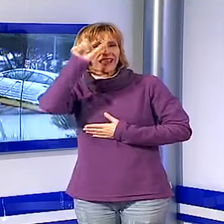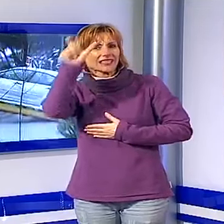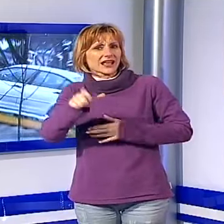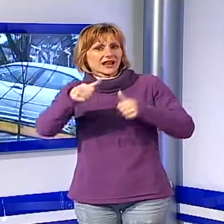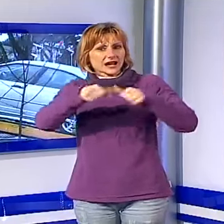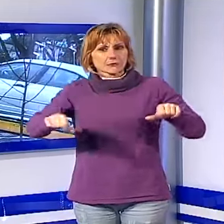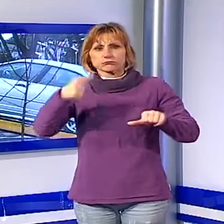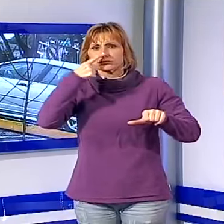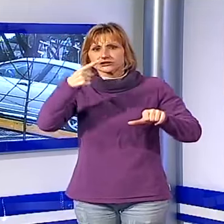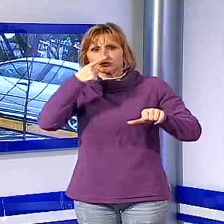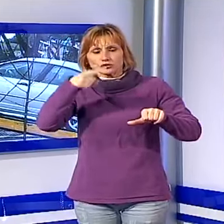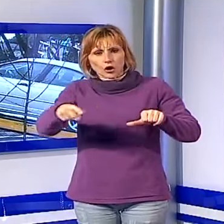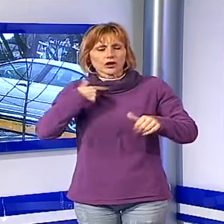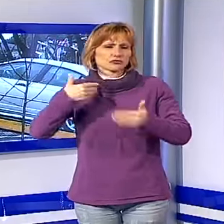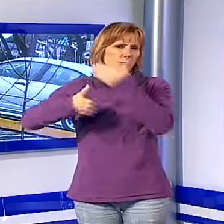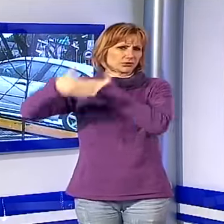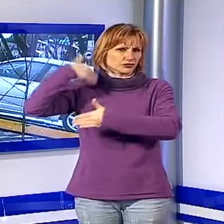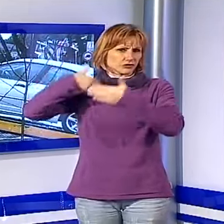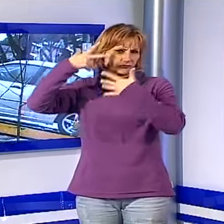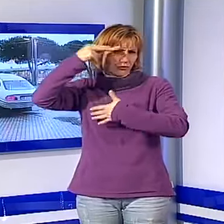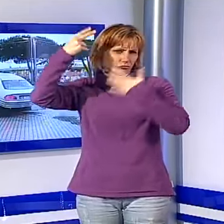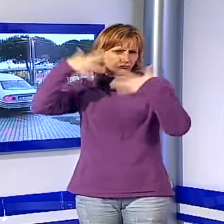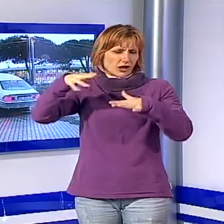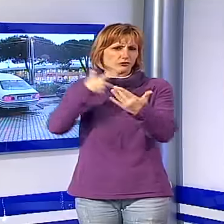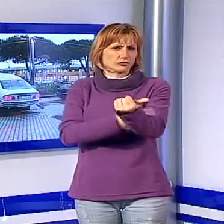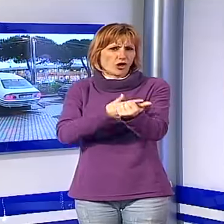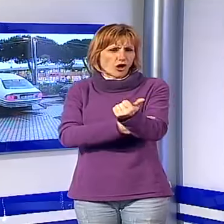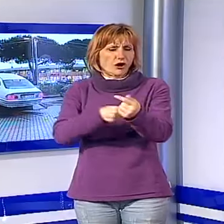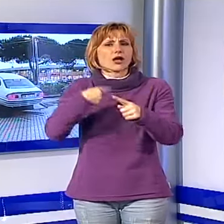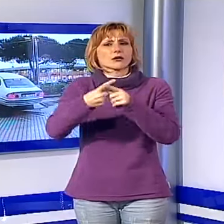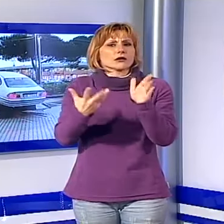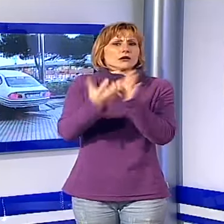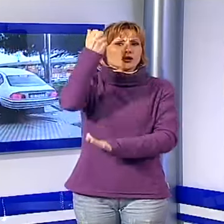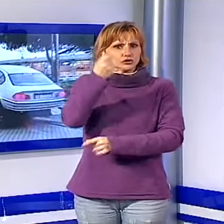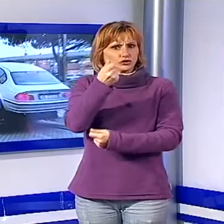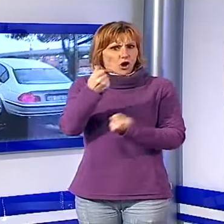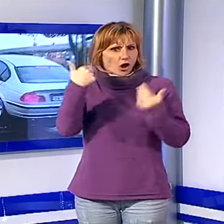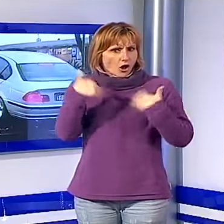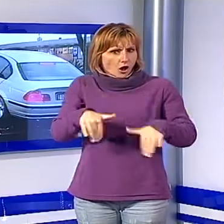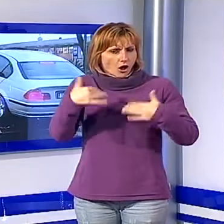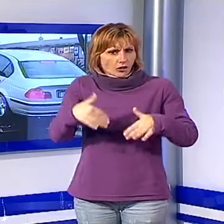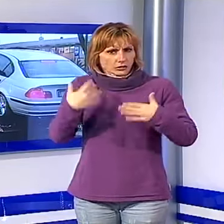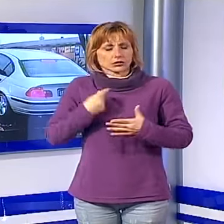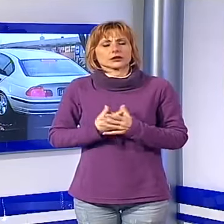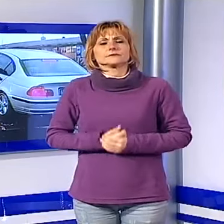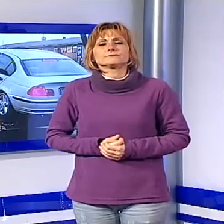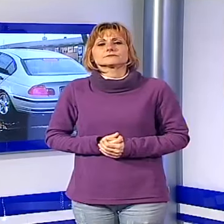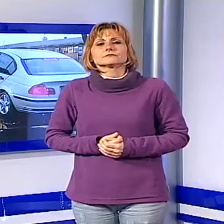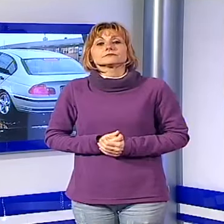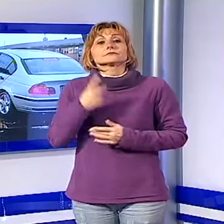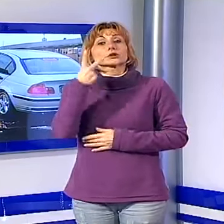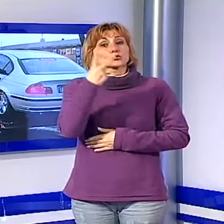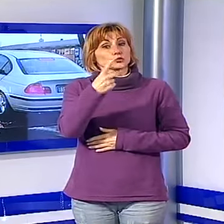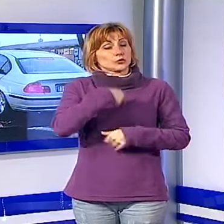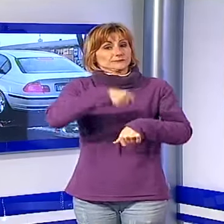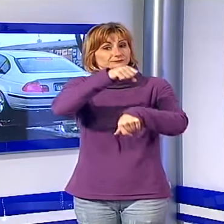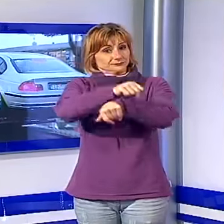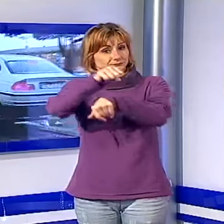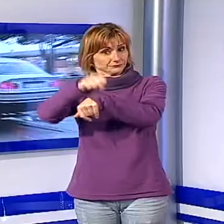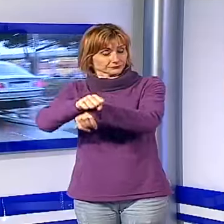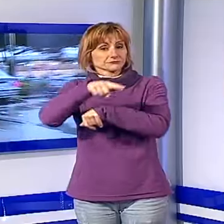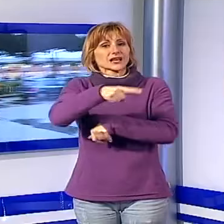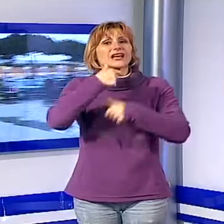numerosi precedenti per droga e in possesso di una considerevole somma di denaro in contanti. Gli arrestati sono due magrebini residenti